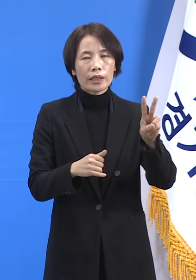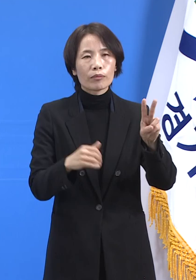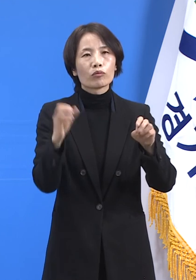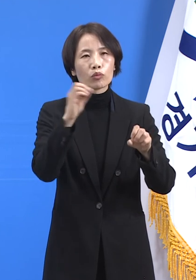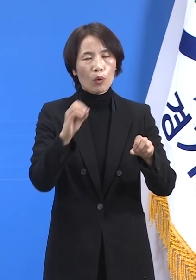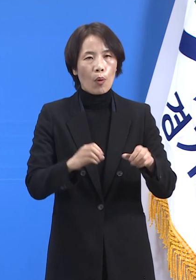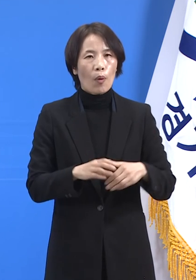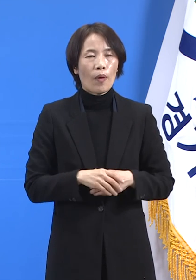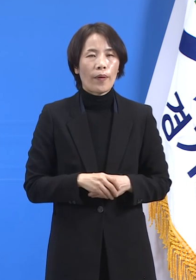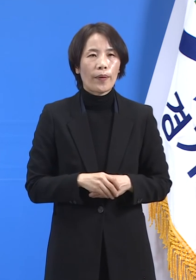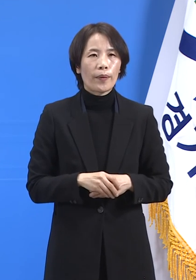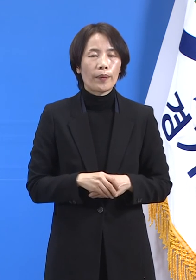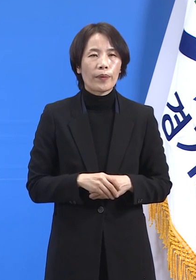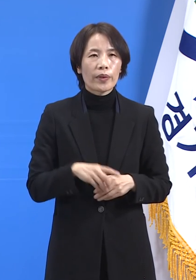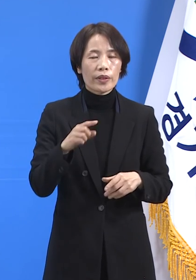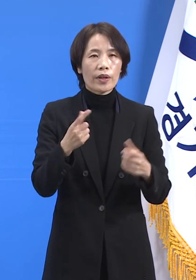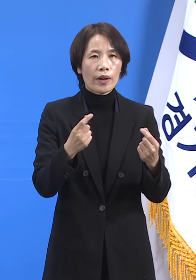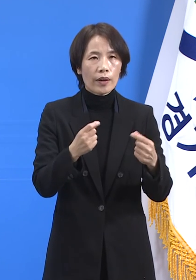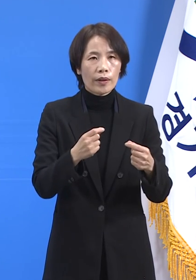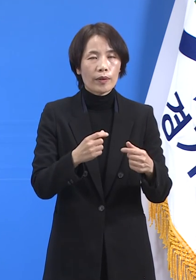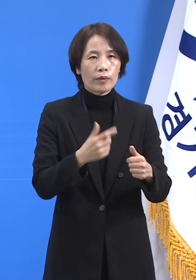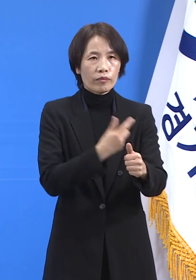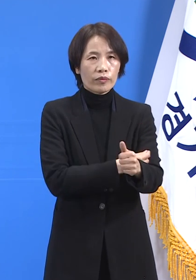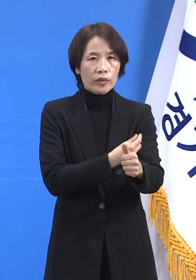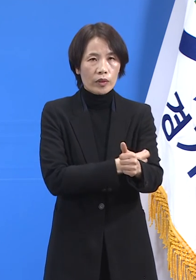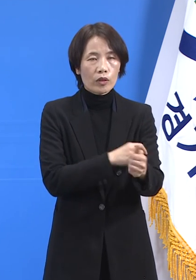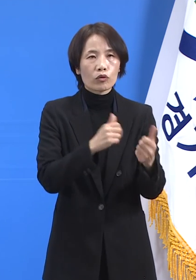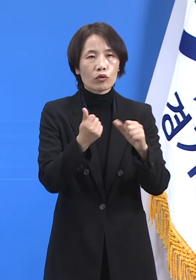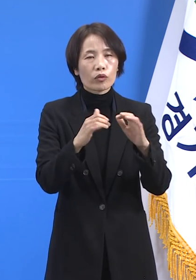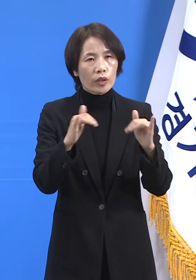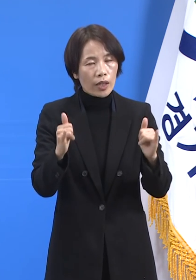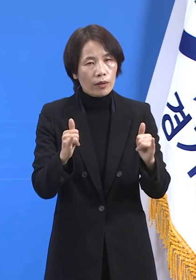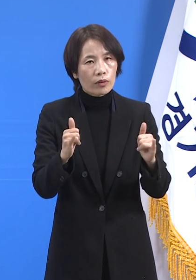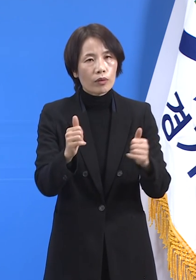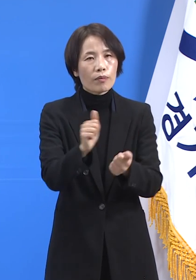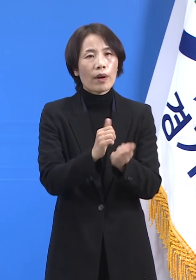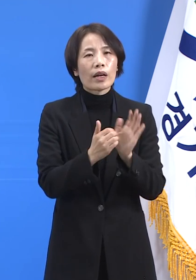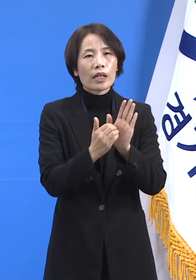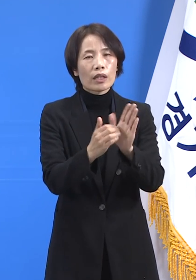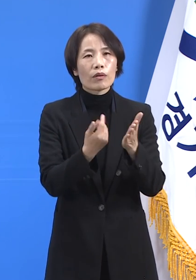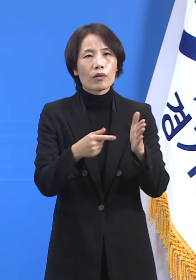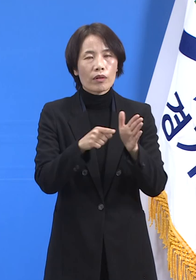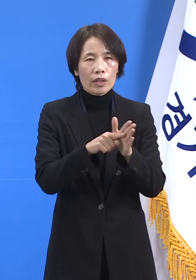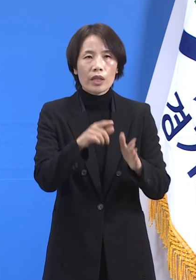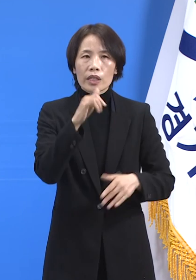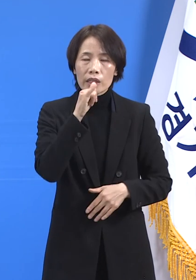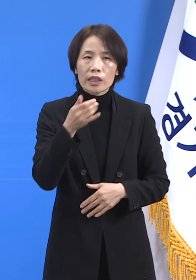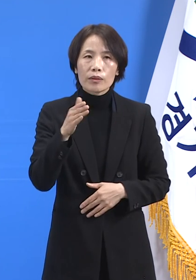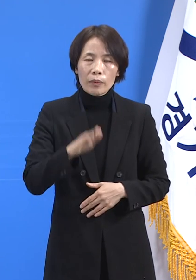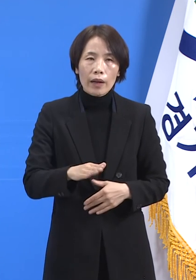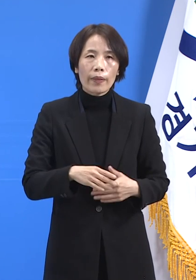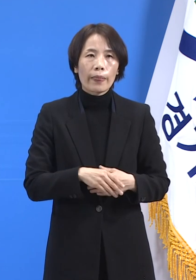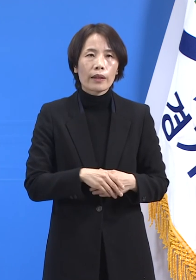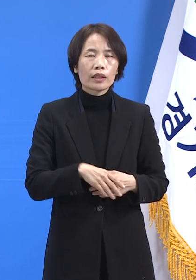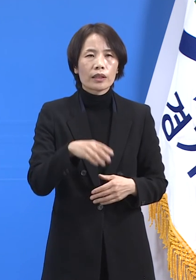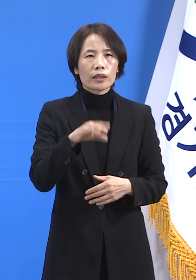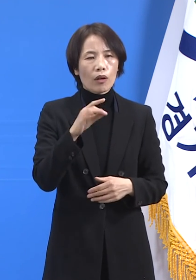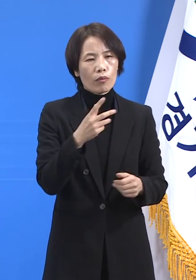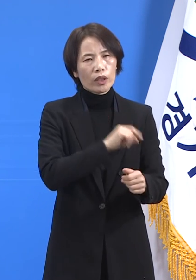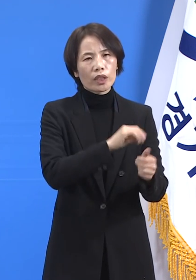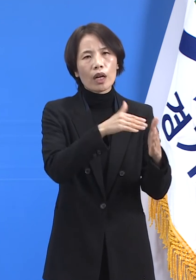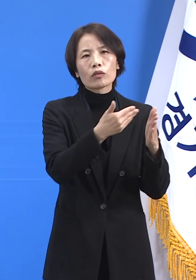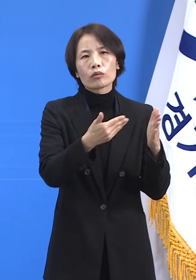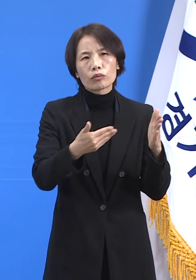나타났습니다. 이처럼 백신 접종은 중증 및 사망으로 진행되는 것을 예방하는 효과는 있으나, 초기에 백신을